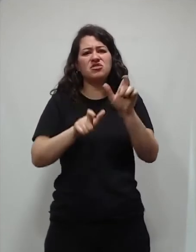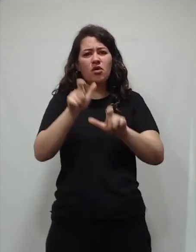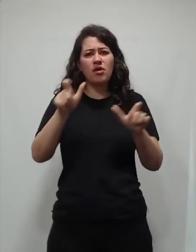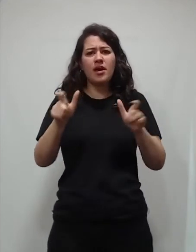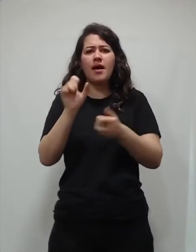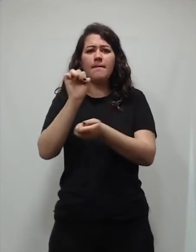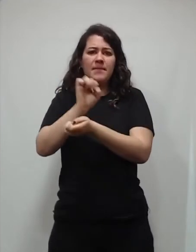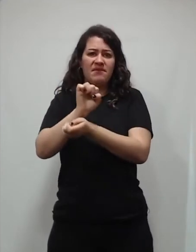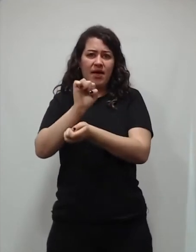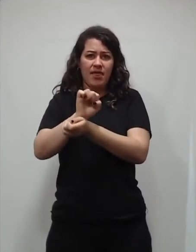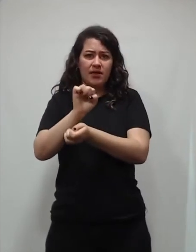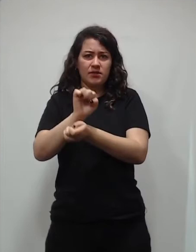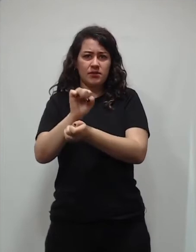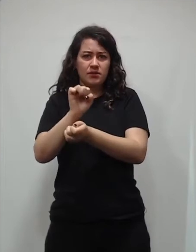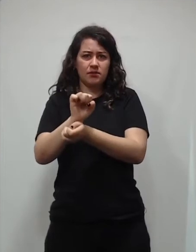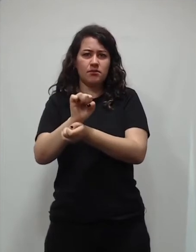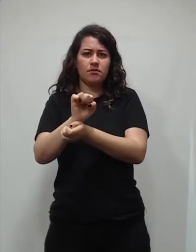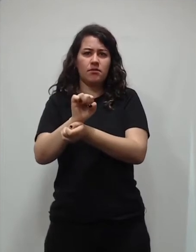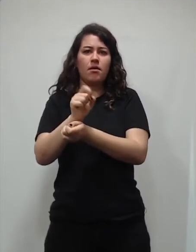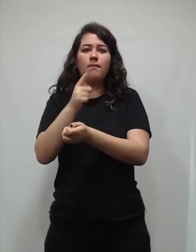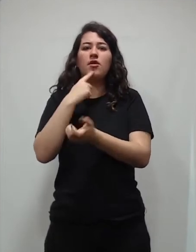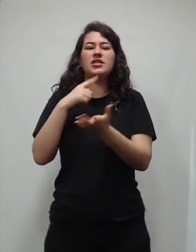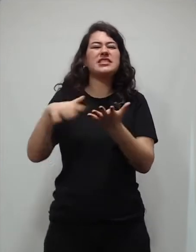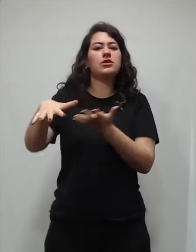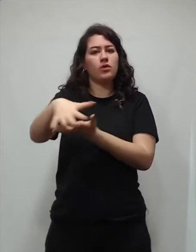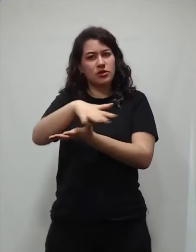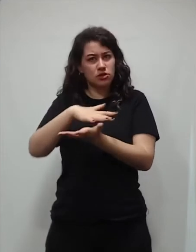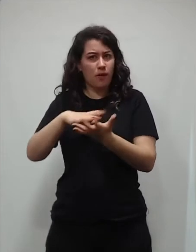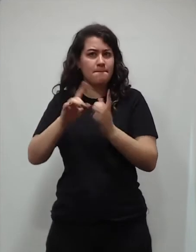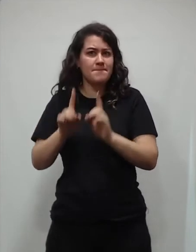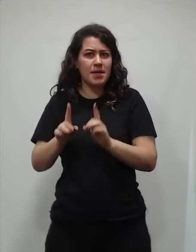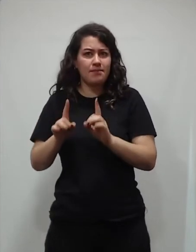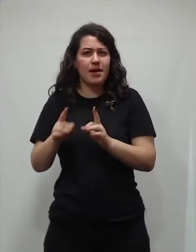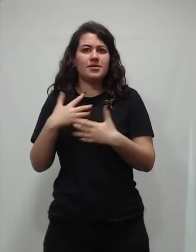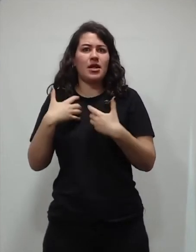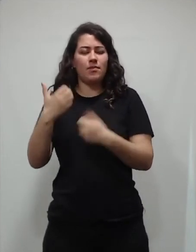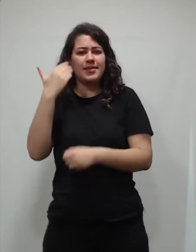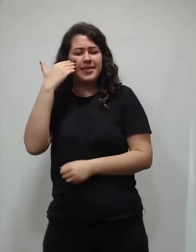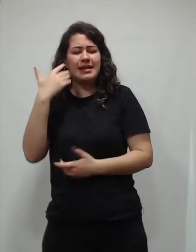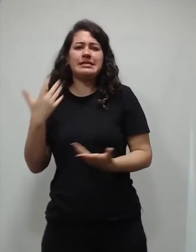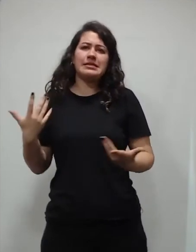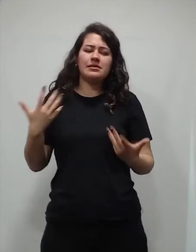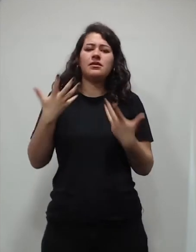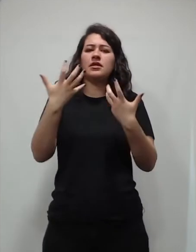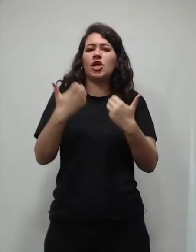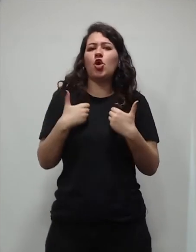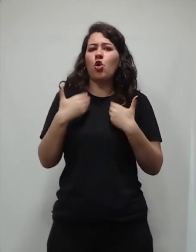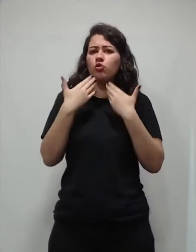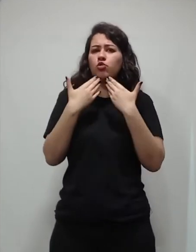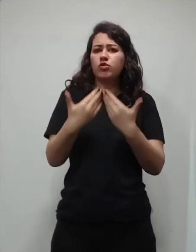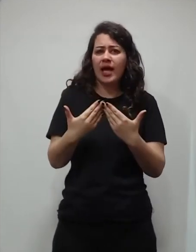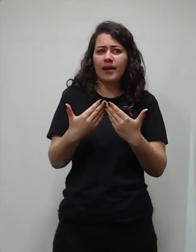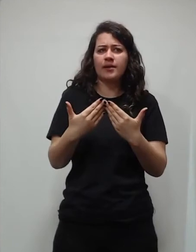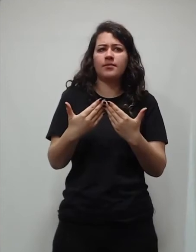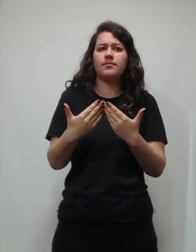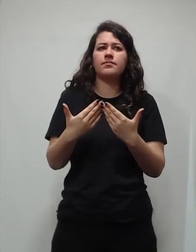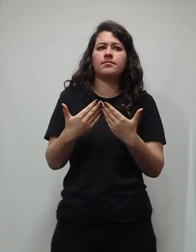están privadas de libertad por tener esta situación. Y yo quería consultar